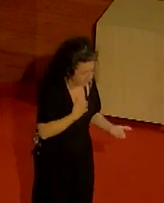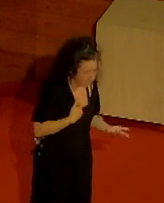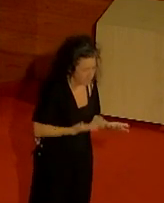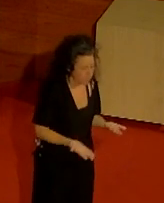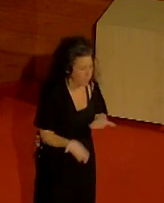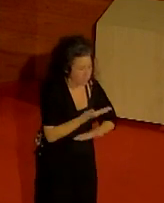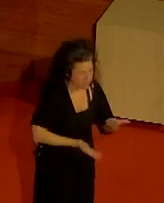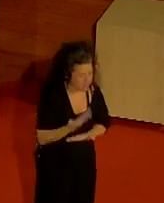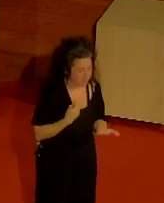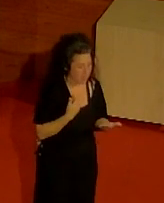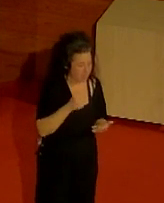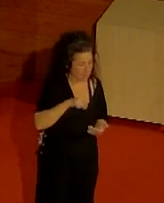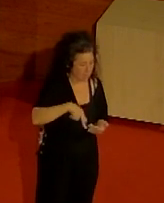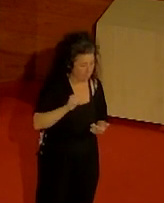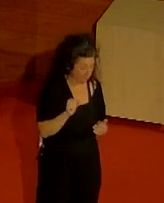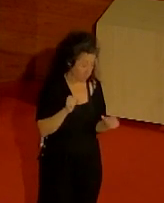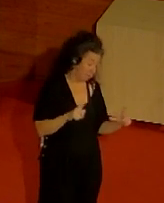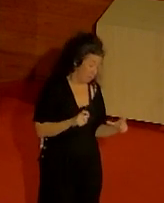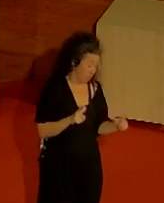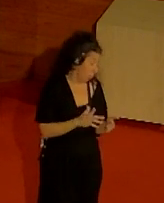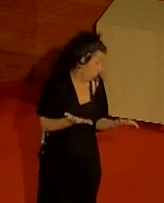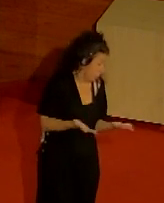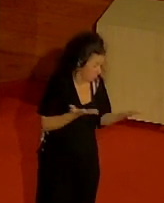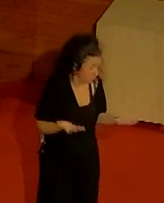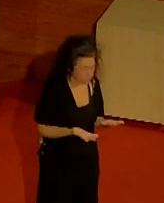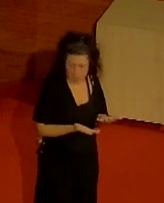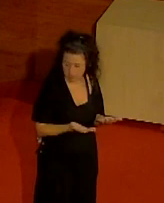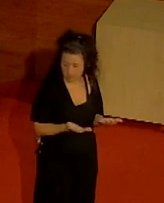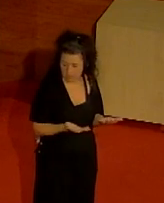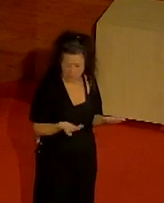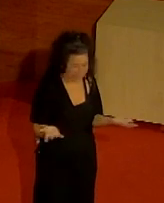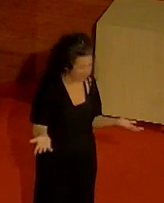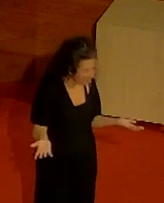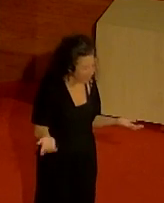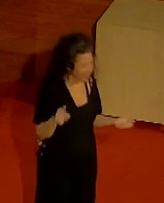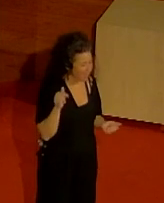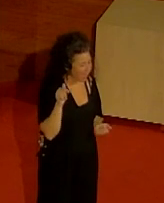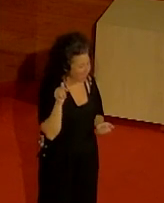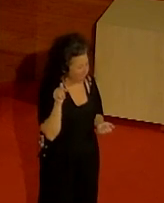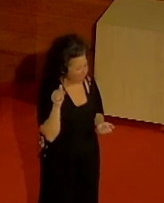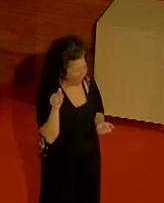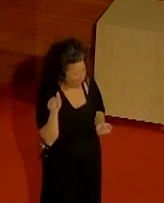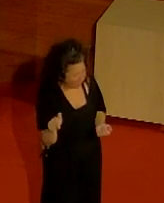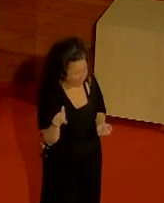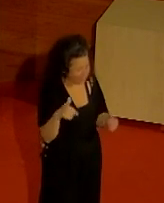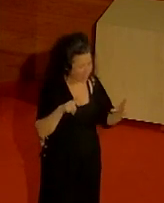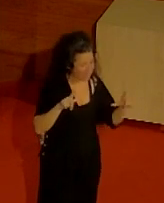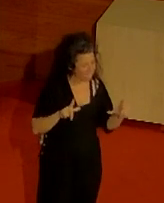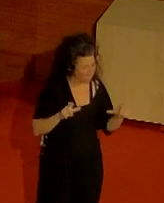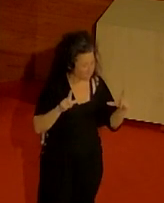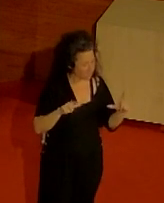Y ella hizo la foto un poco... ¿no? Estaba ahí. Y dice, ella decía, claro, es que aquí los estoy fotografiando como